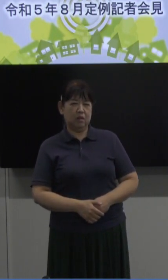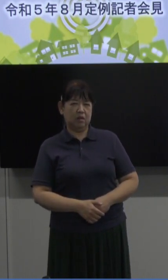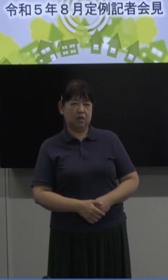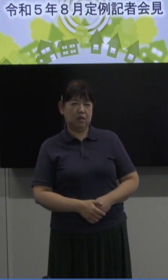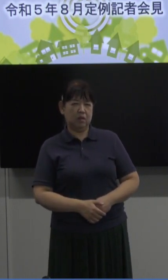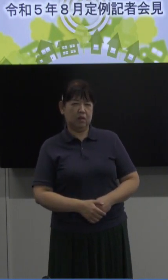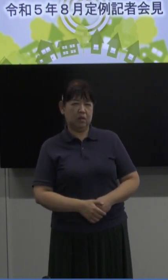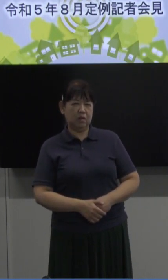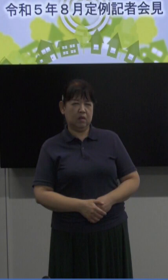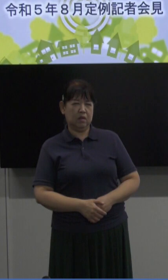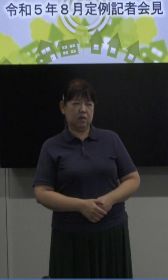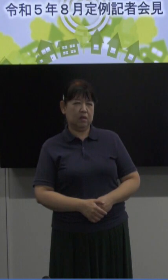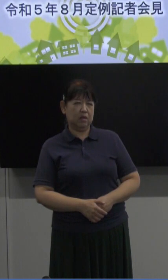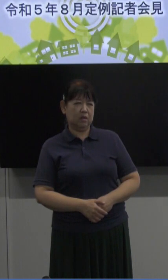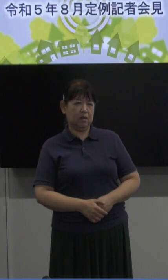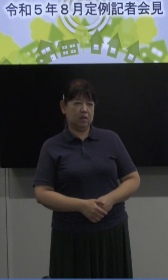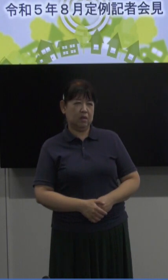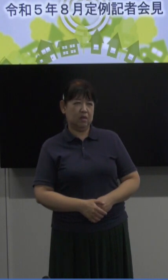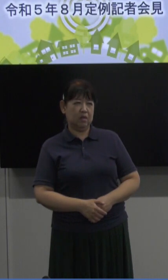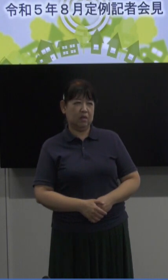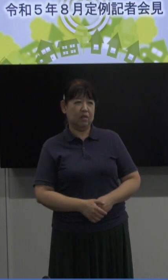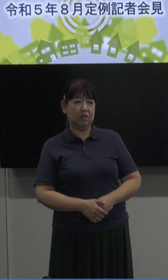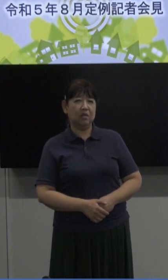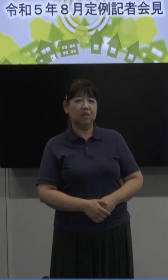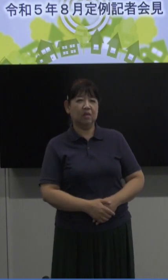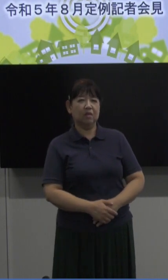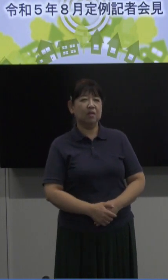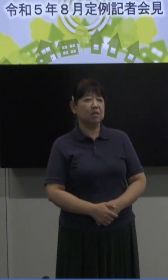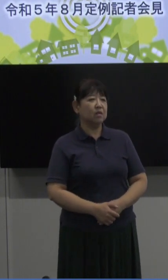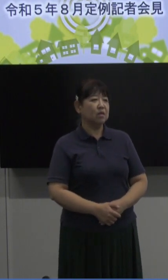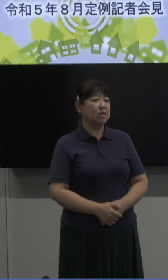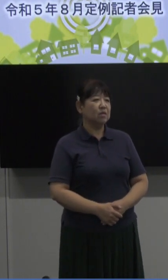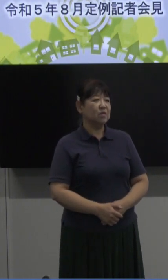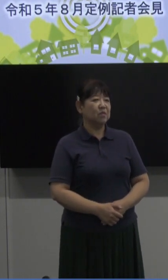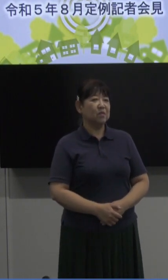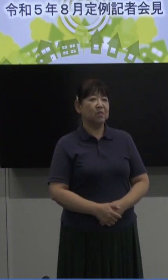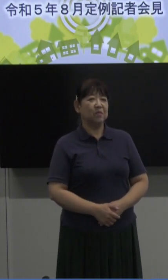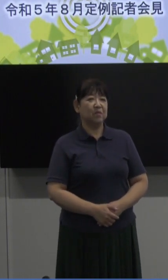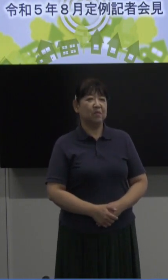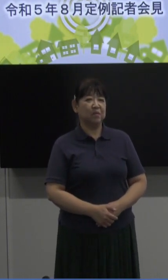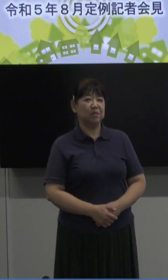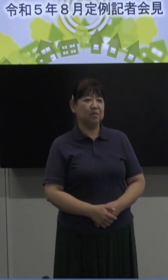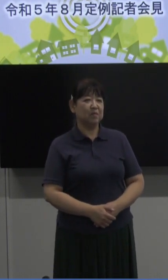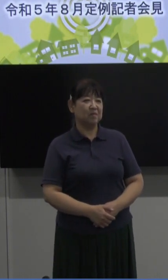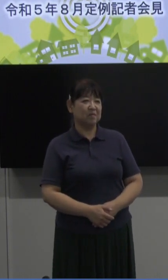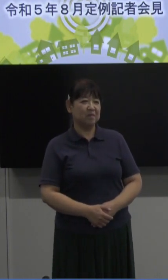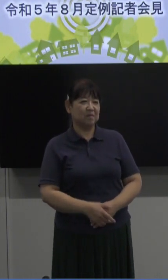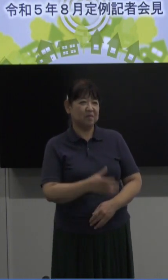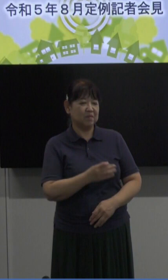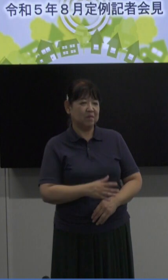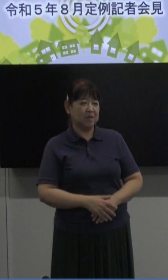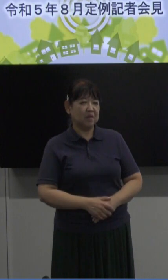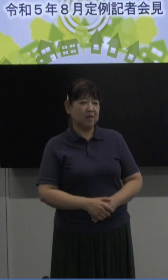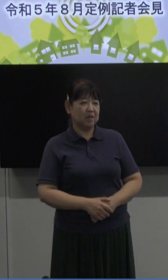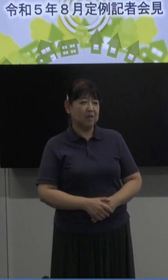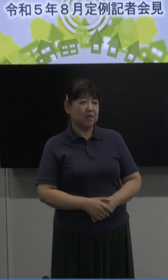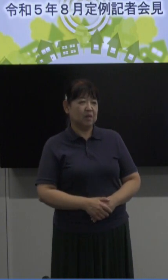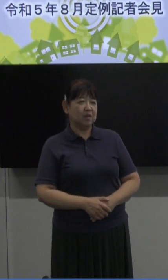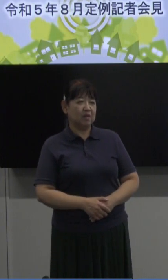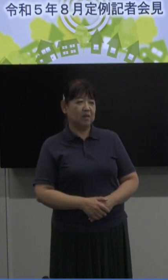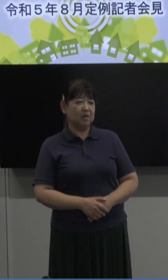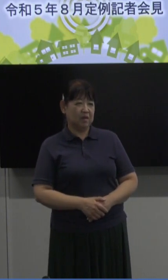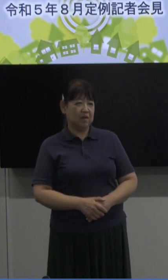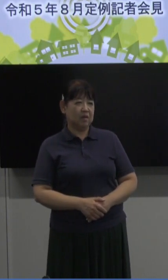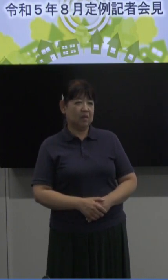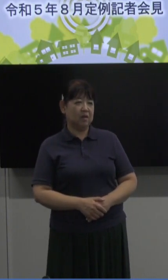はい、どうぞ。 読売新聞です。 あ、ちょっと待ってください。ちょっと手前の方からよろしいですか。はい、はい、すいません。はい、佐賀新聞さんお願いします